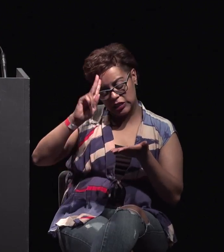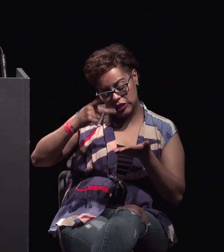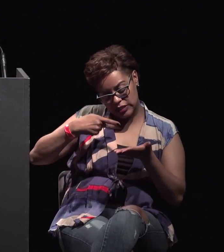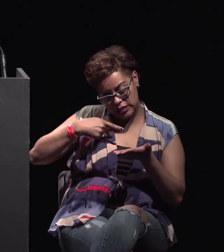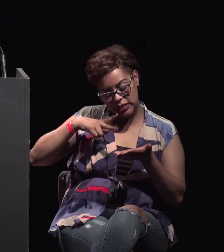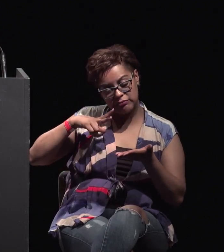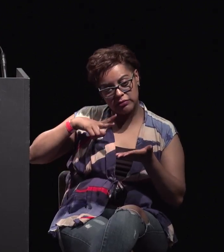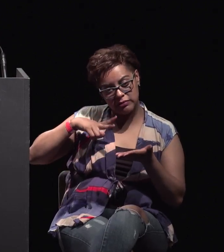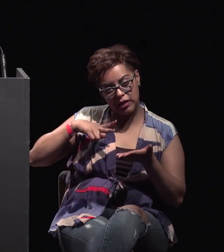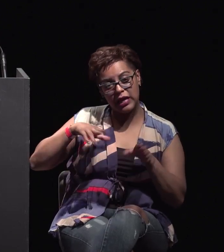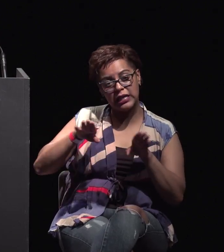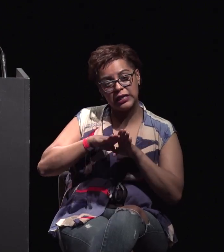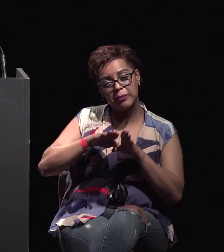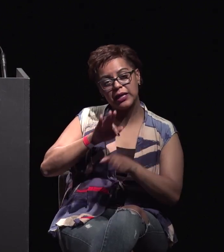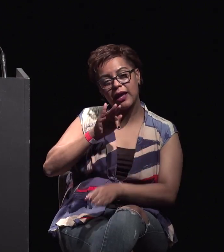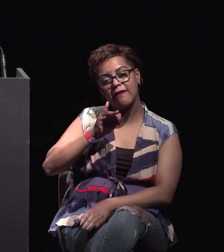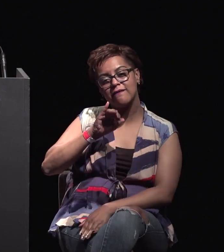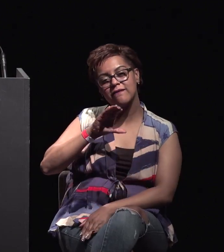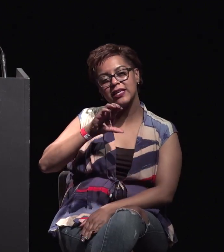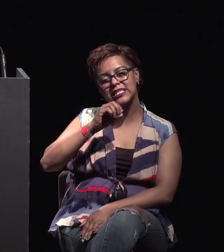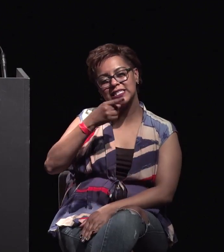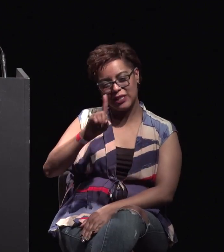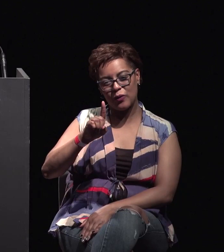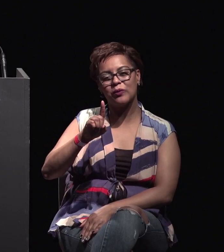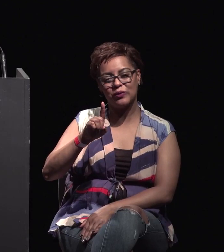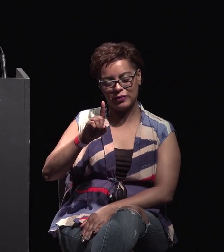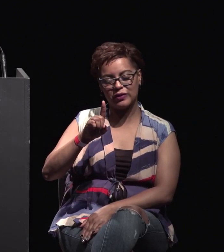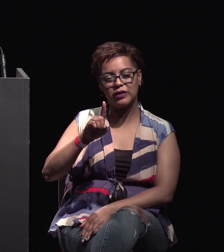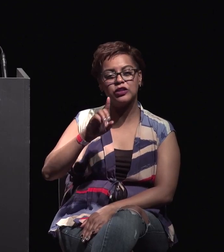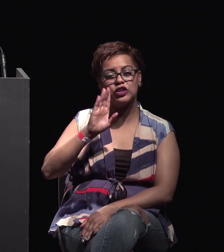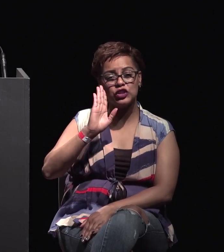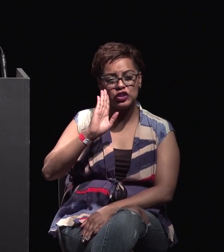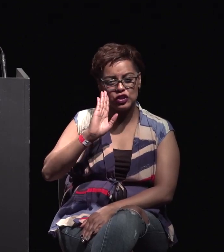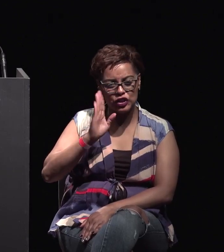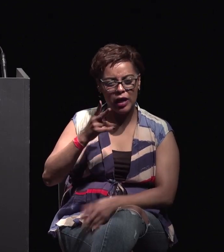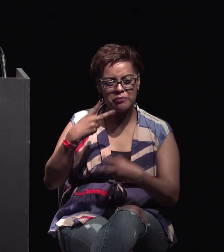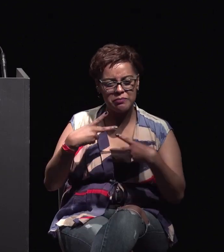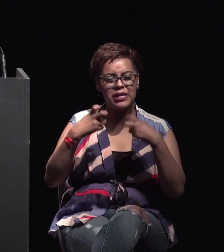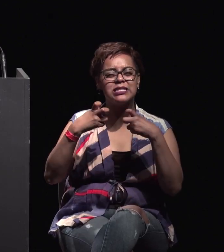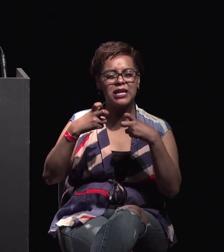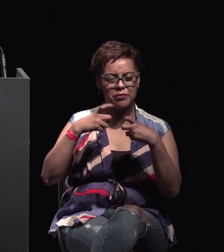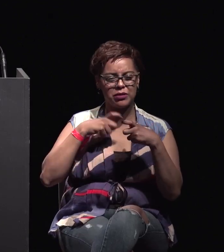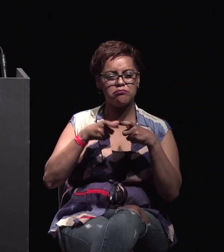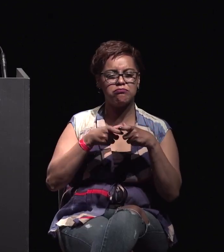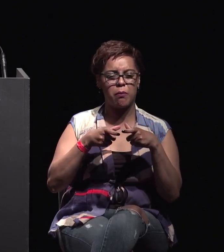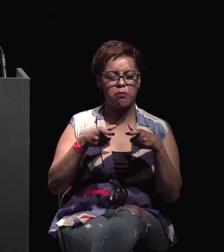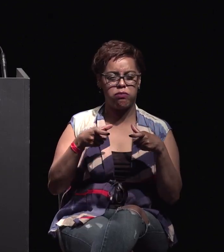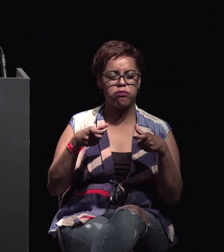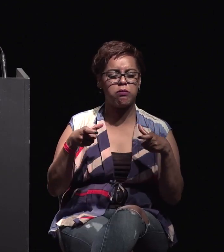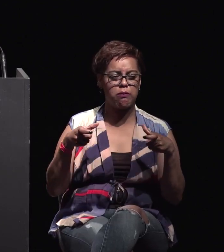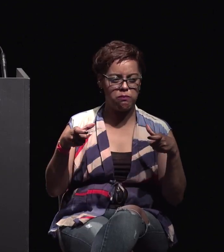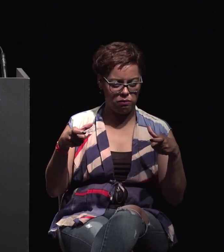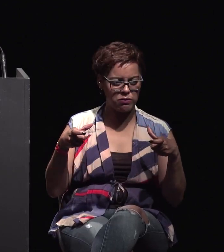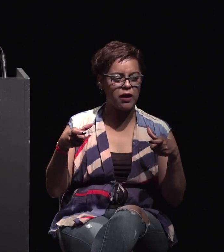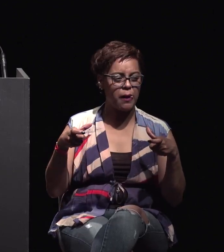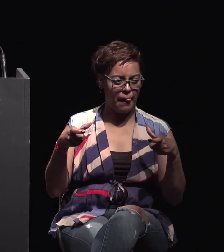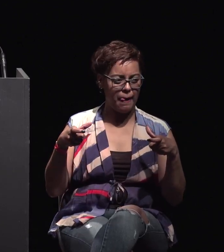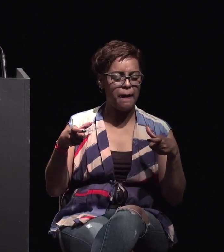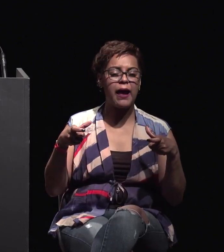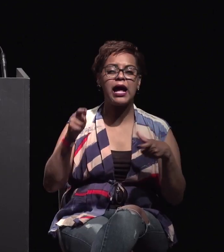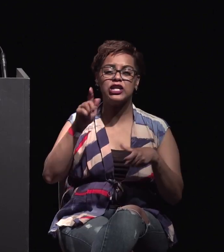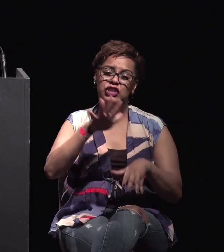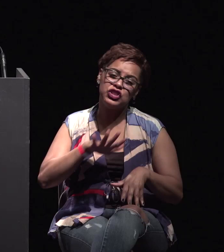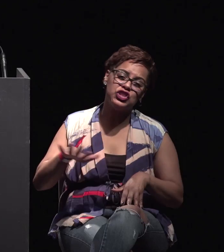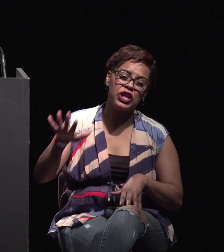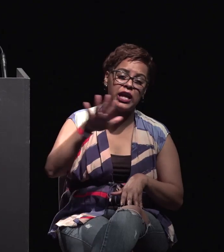na autoficção. Isso como fenômeno geral, né? No fenômeno geral